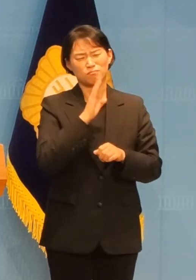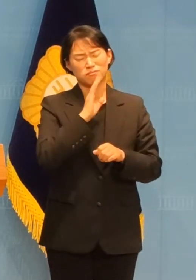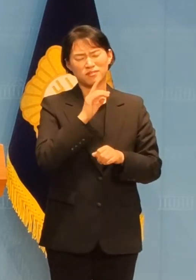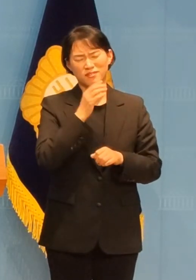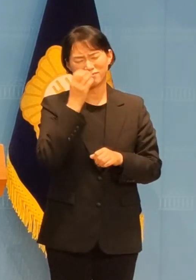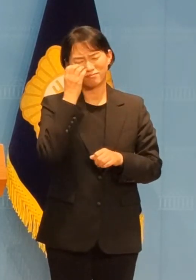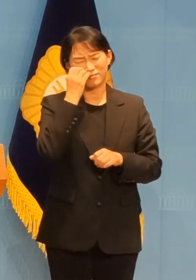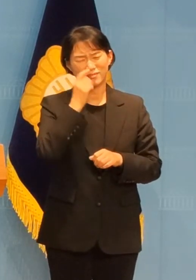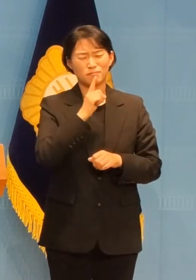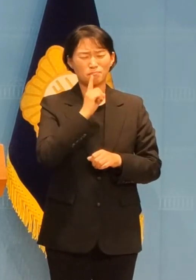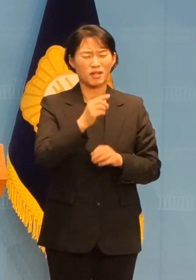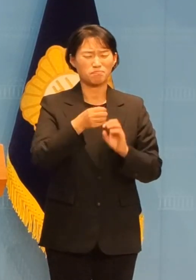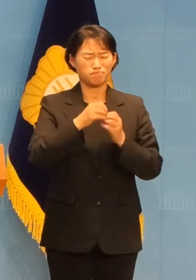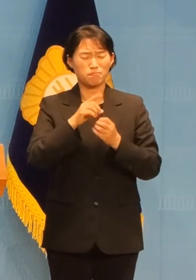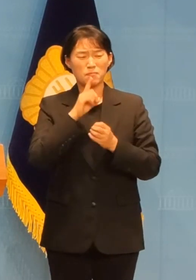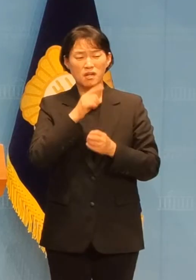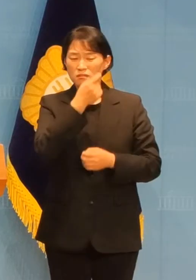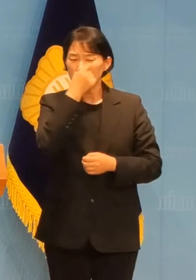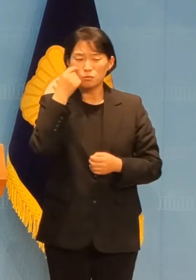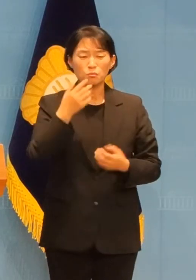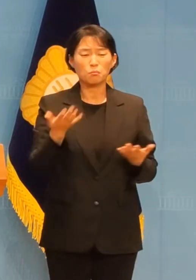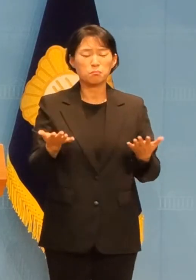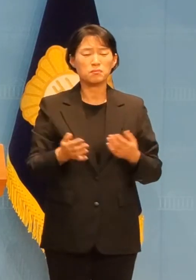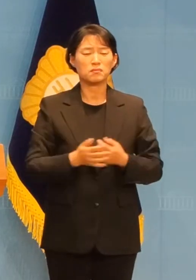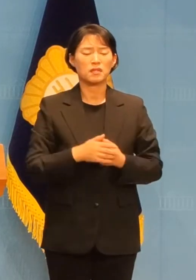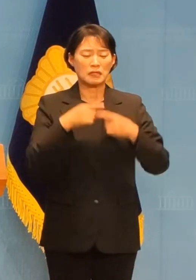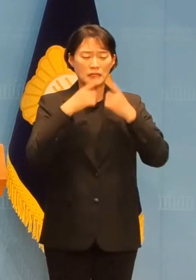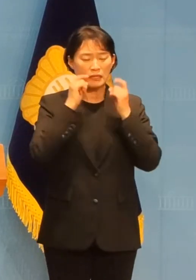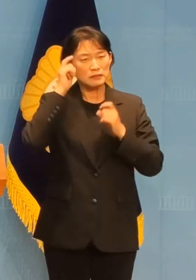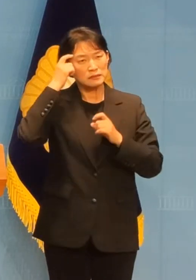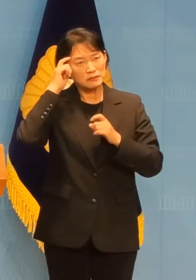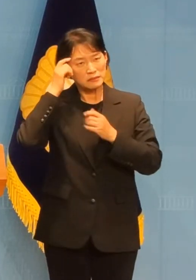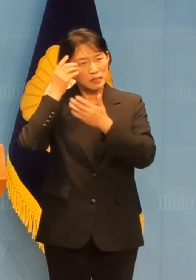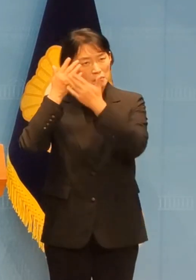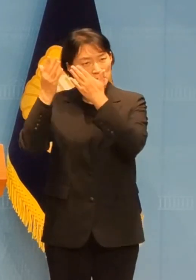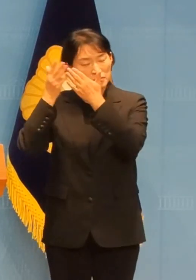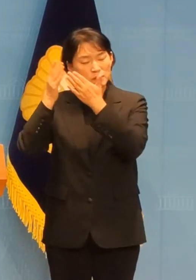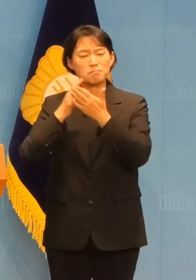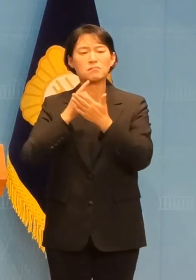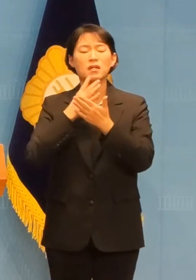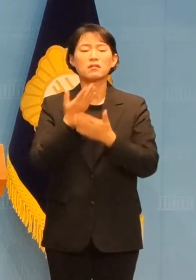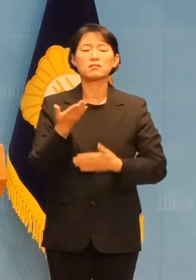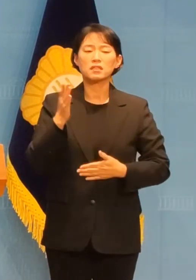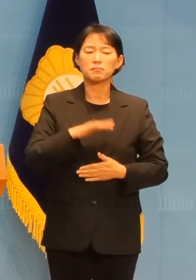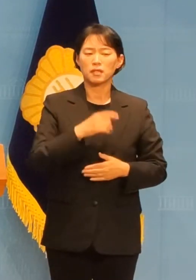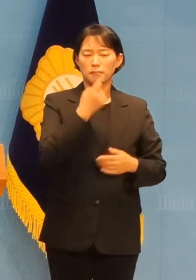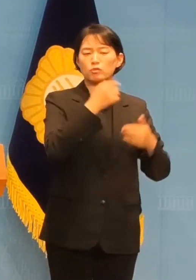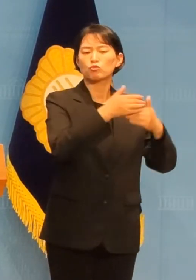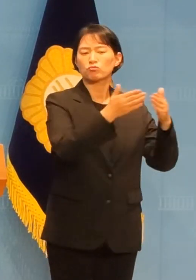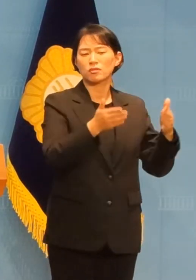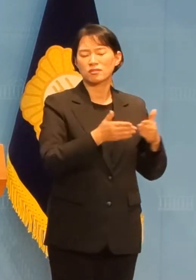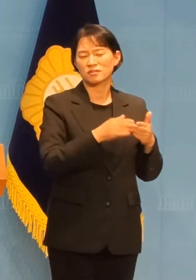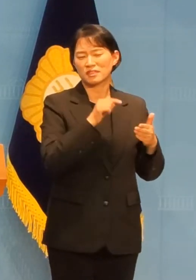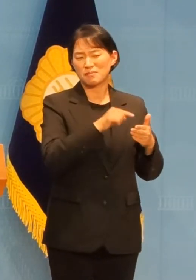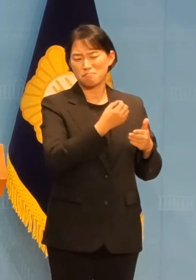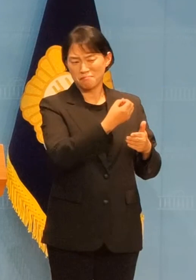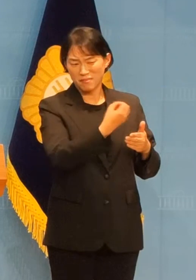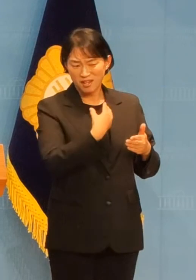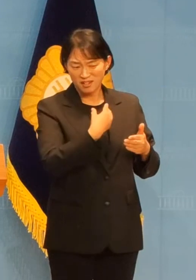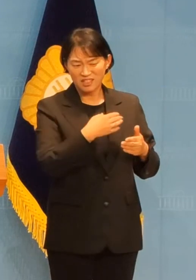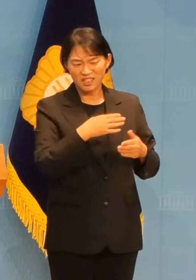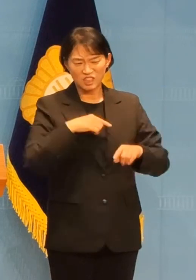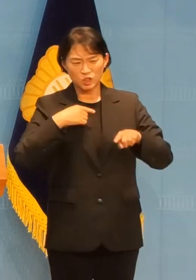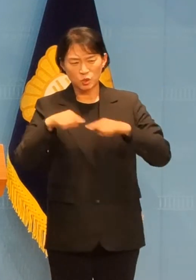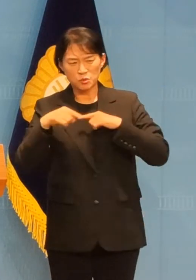주장이었습니다. 증거는 없었고 개인적 망상에 기댄 추측뿐이었지만 민주당은 황당한 주장을